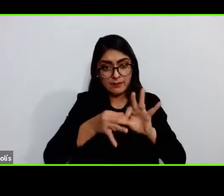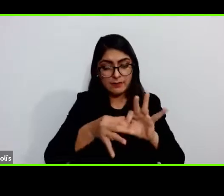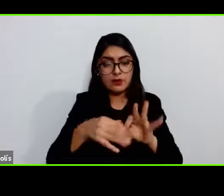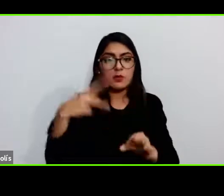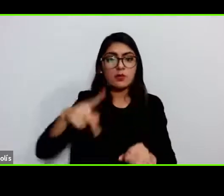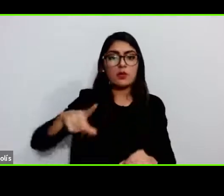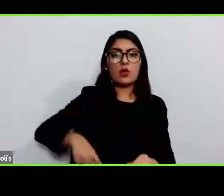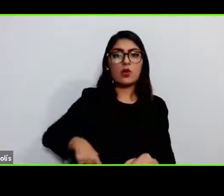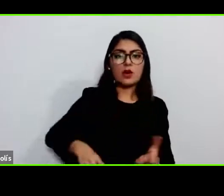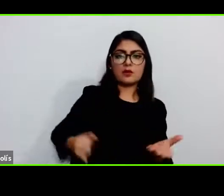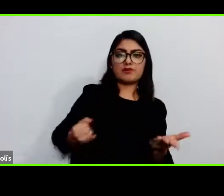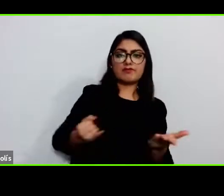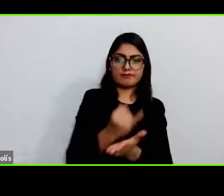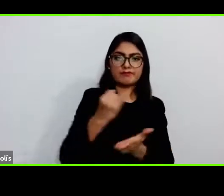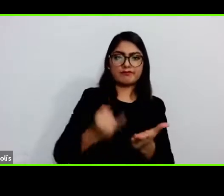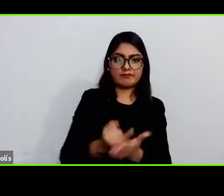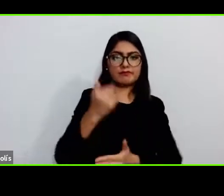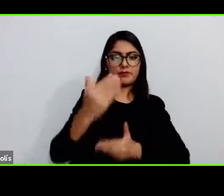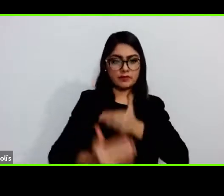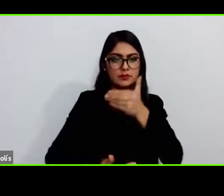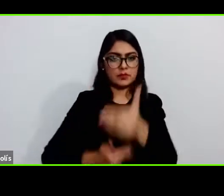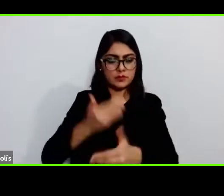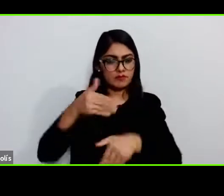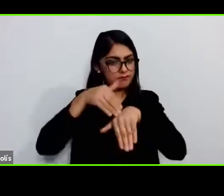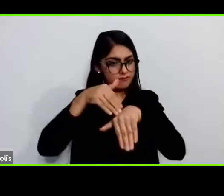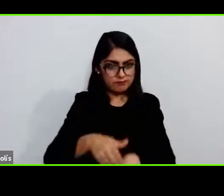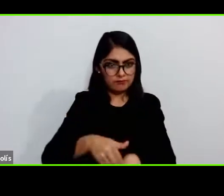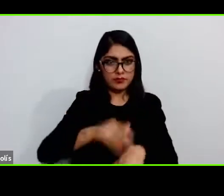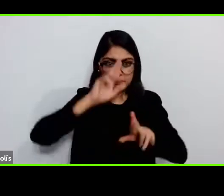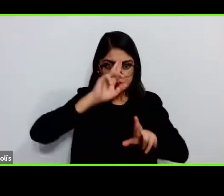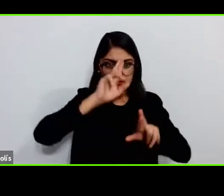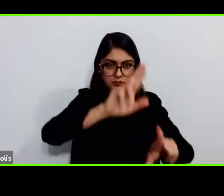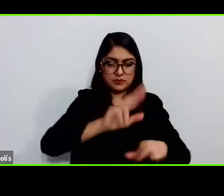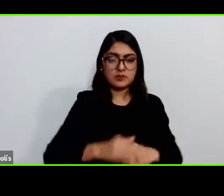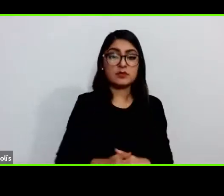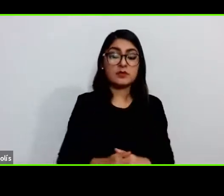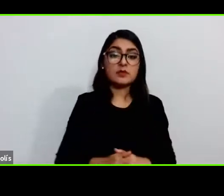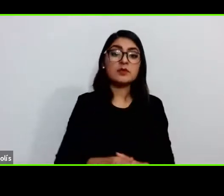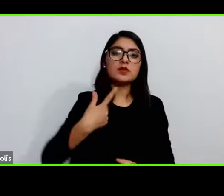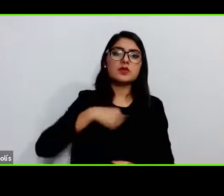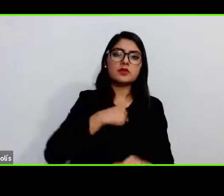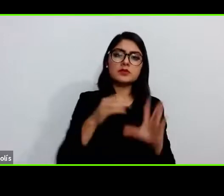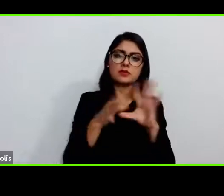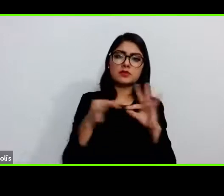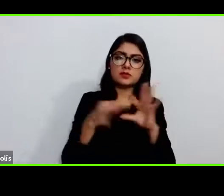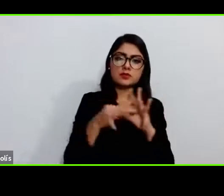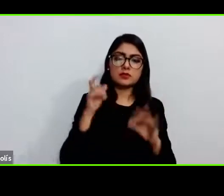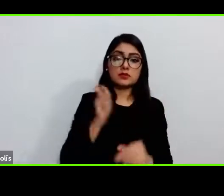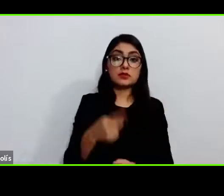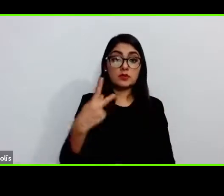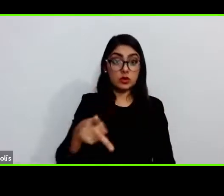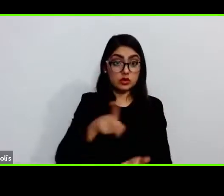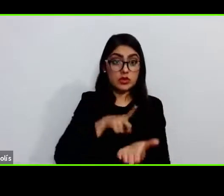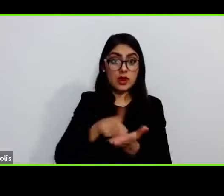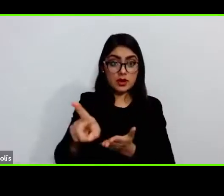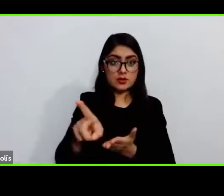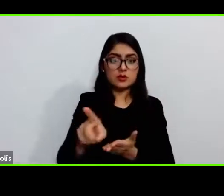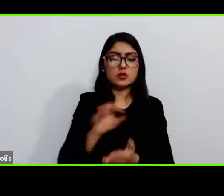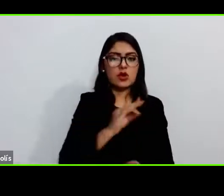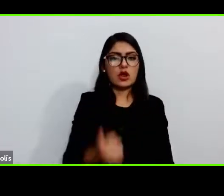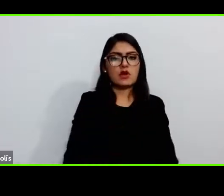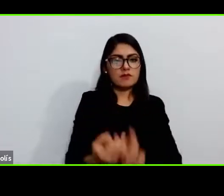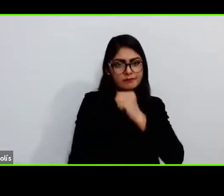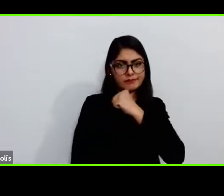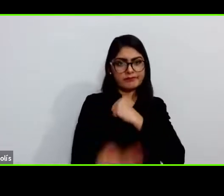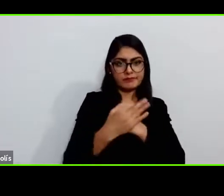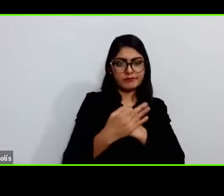del orden jurídico en general. Vimos también que los derechos pueden dar nos pueden proteger frente